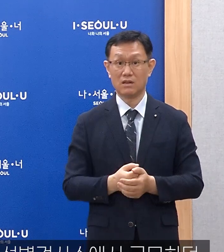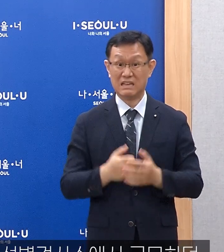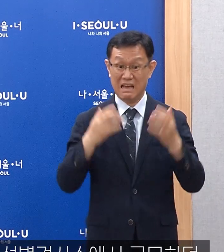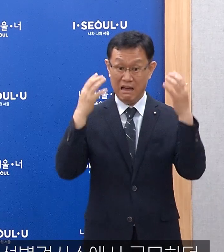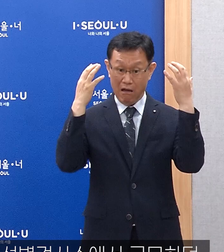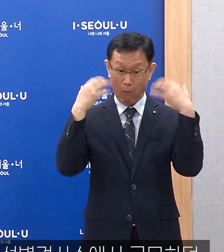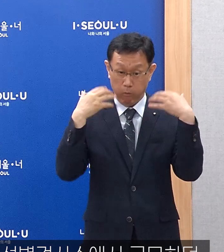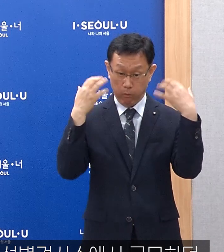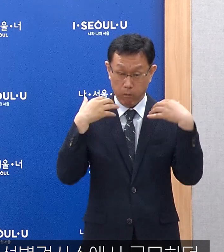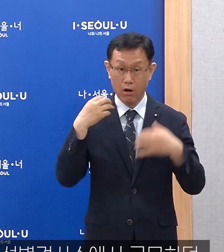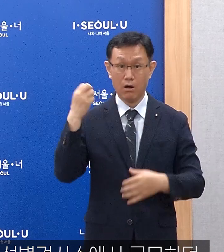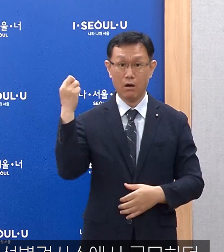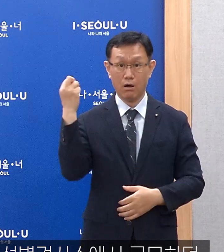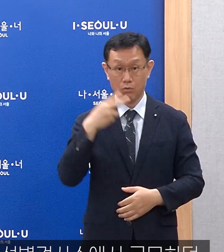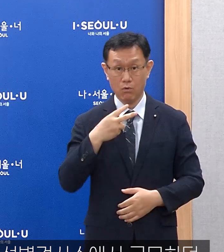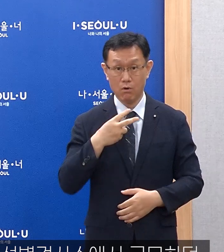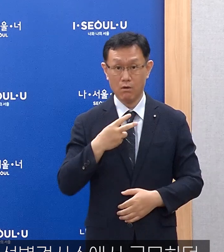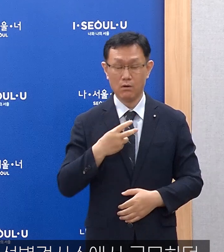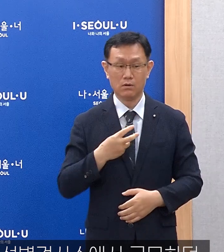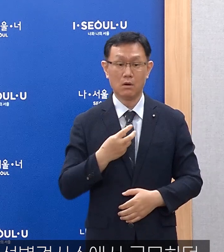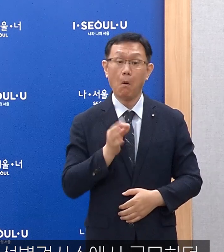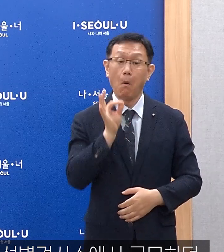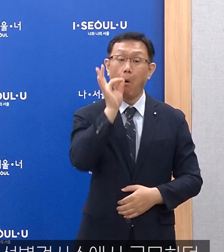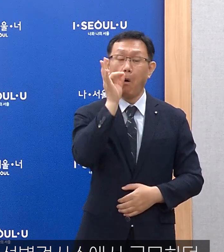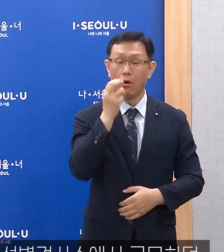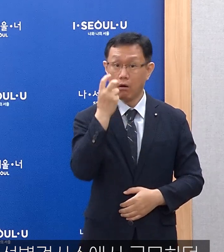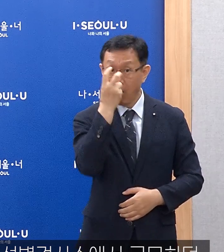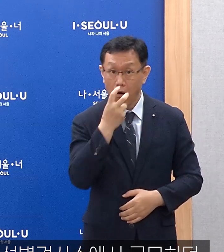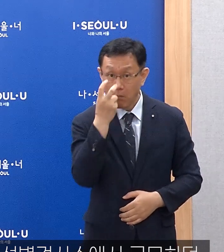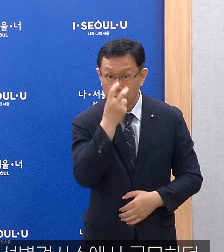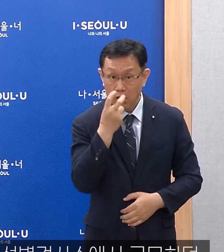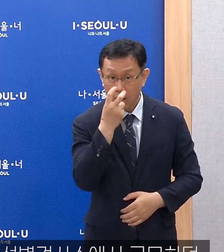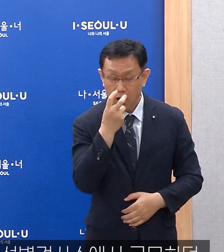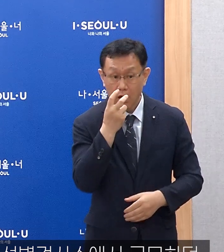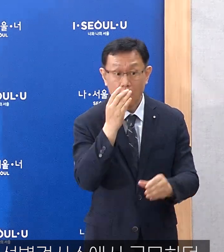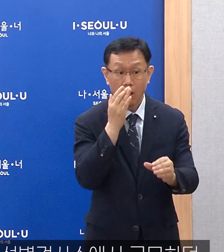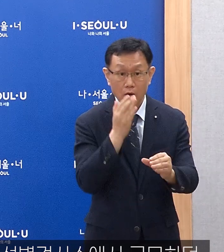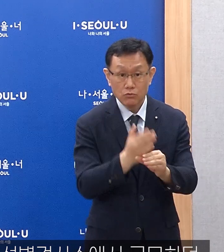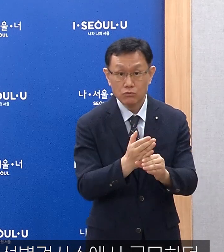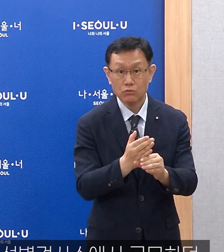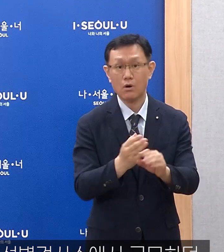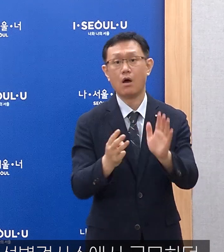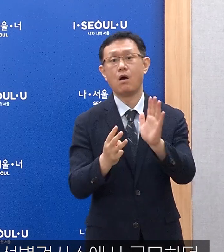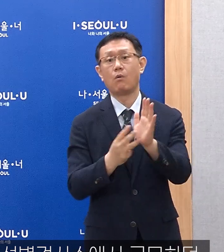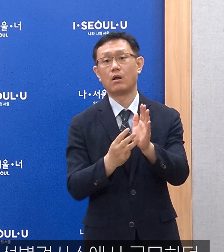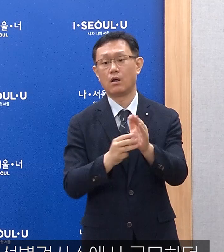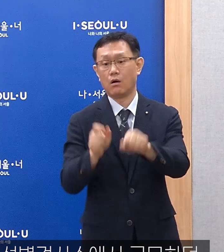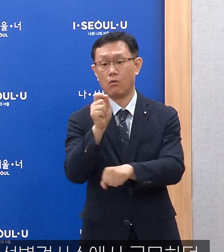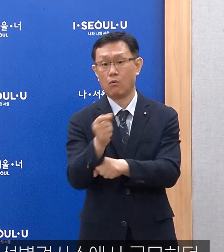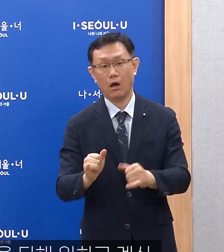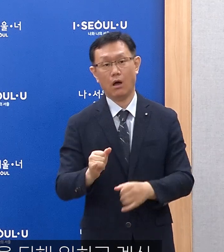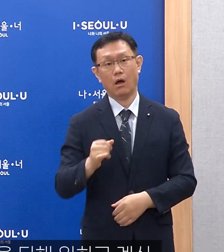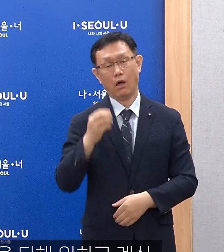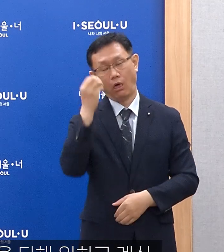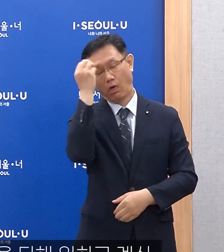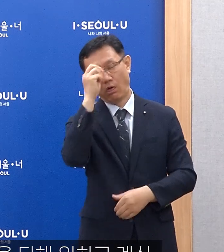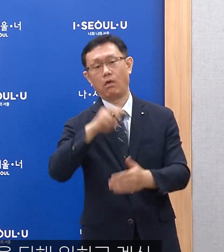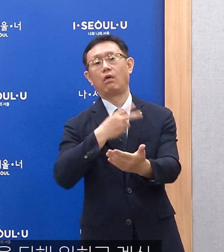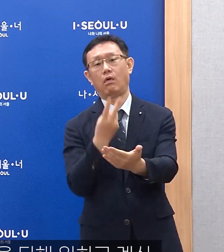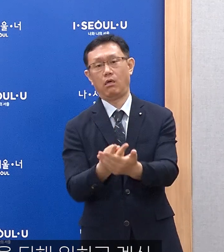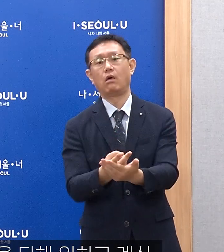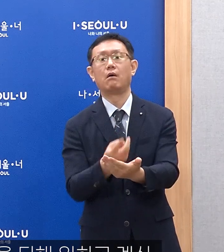검사량 급증 때문에 선별검사소에서 근무하던 관악구 공무원이 탈진으로 쓰러지는 일이 있었습니다.